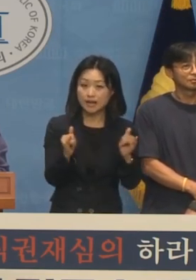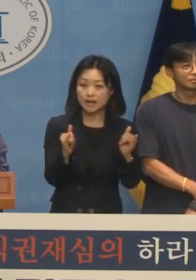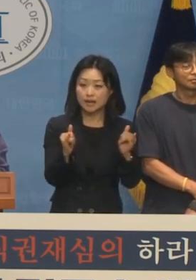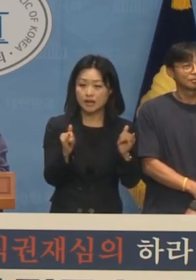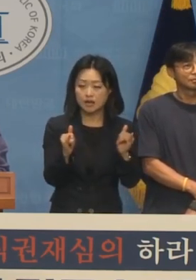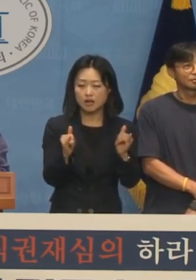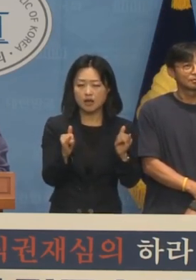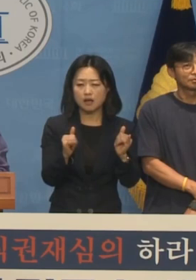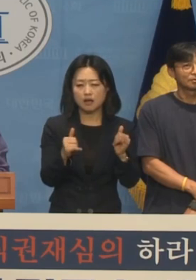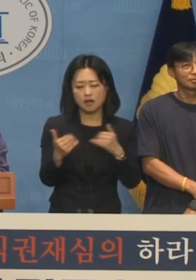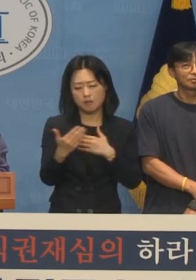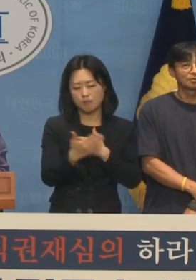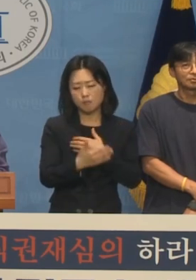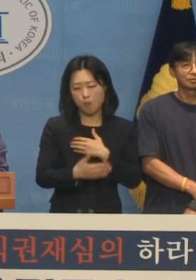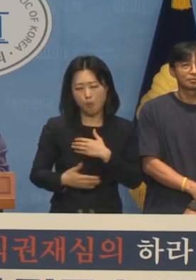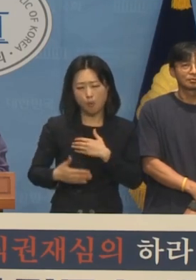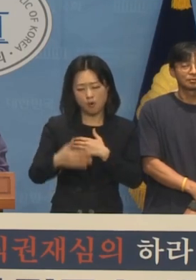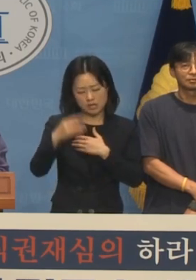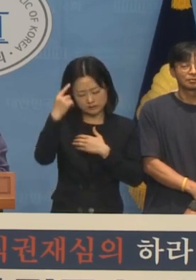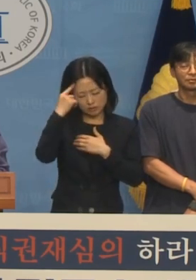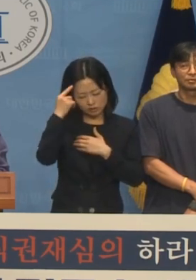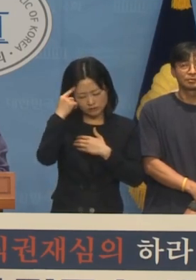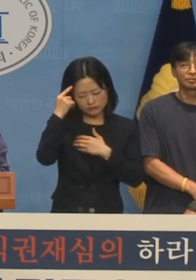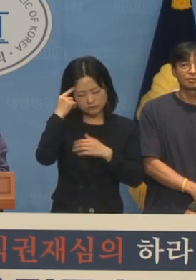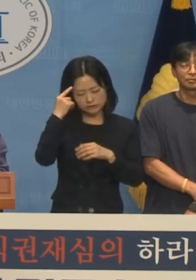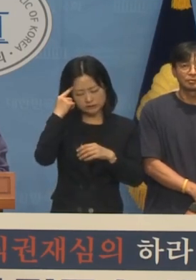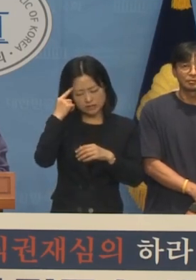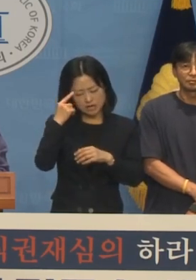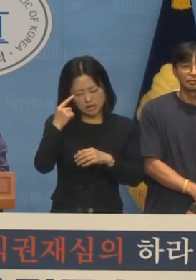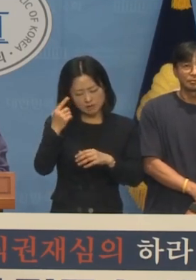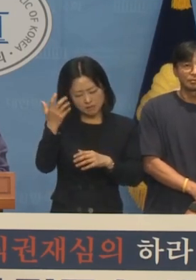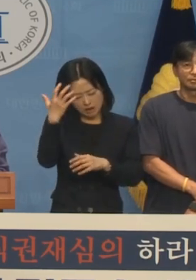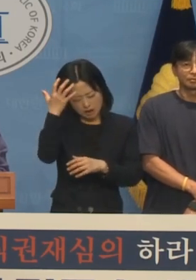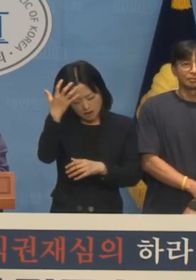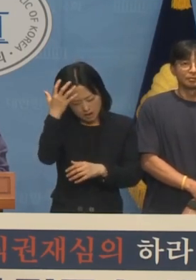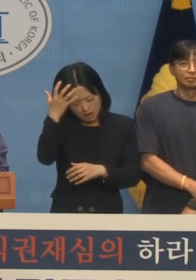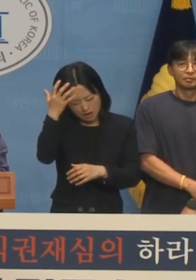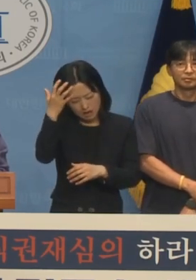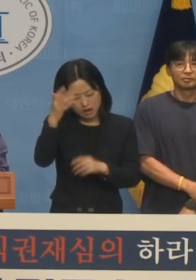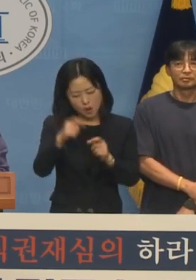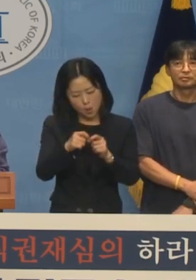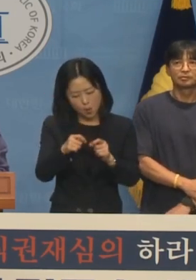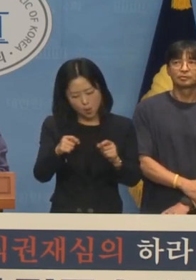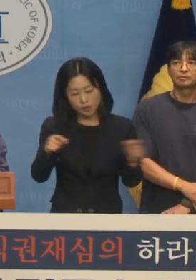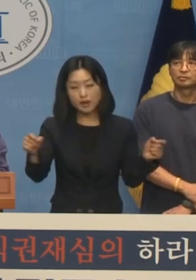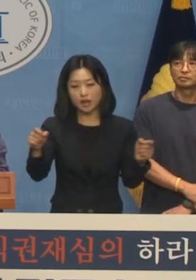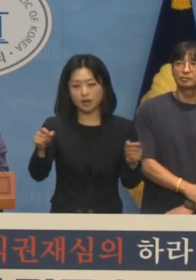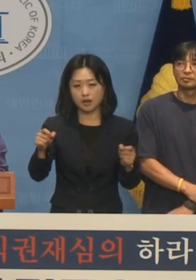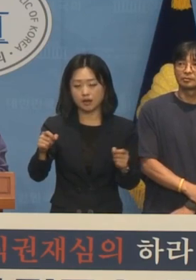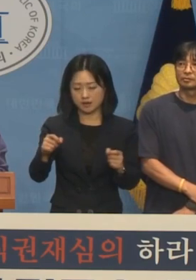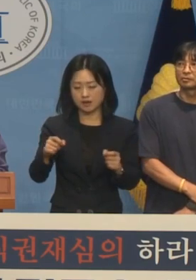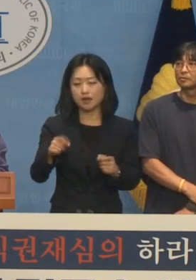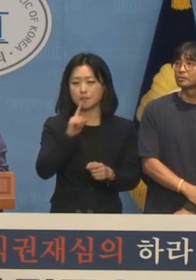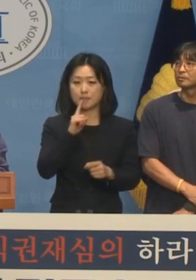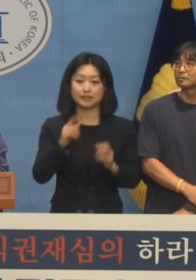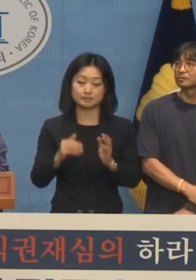후유 장애가 다른 장애와 달리 만성화, 장기화될 수 있다라고 지적을